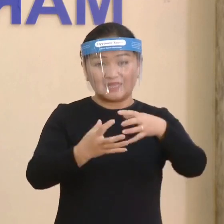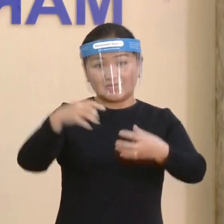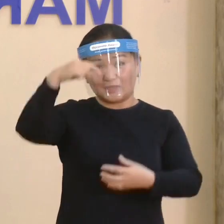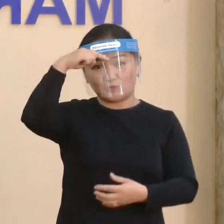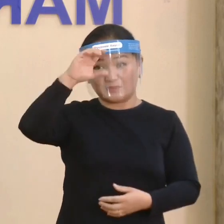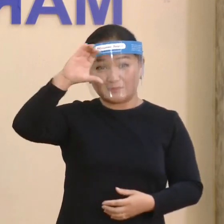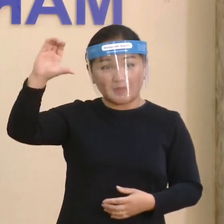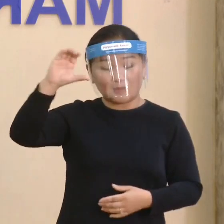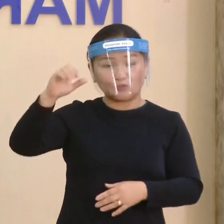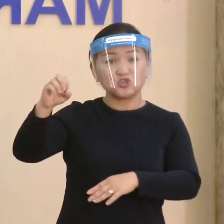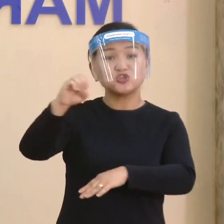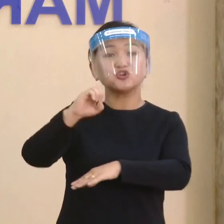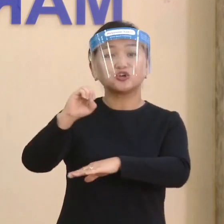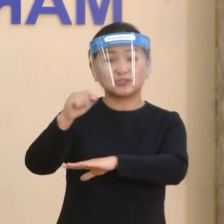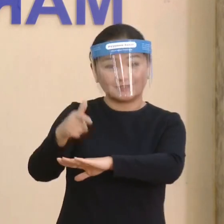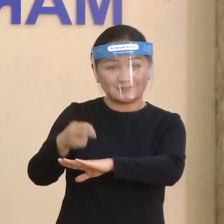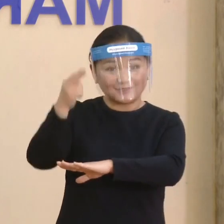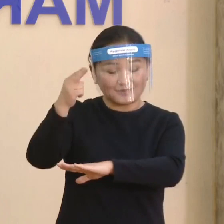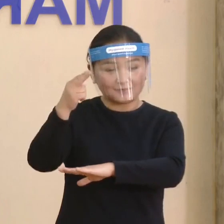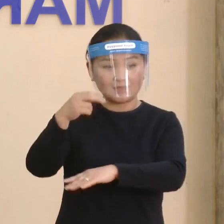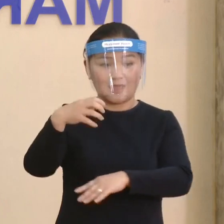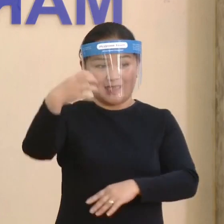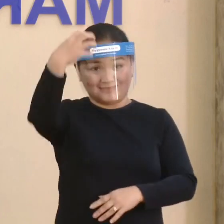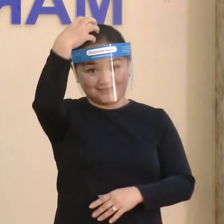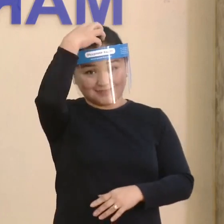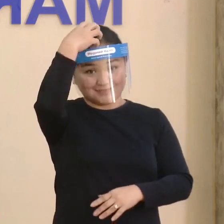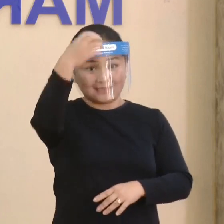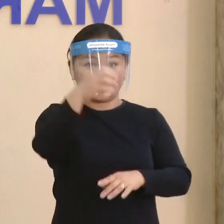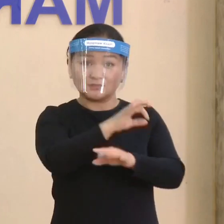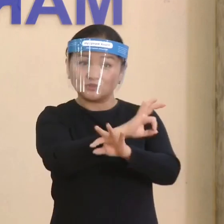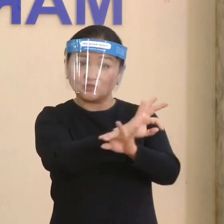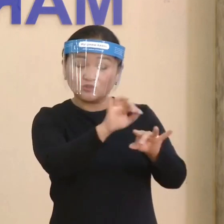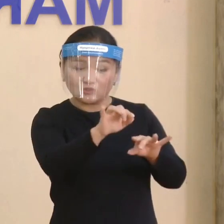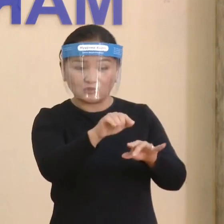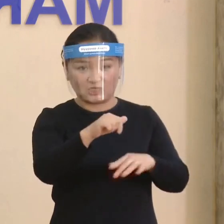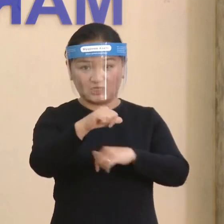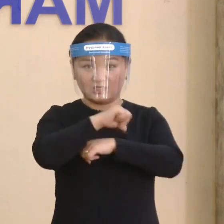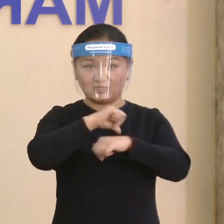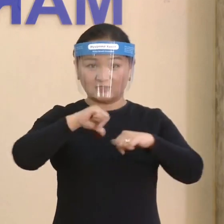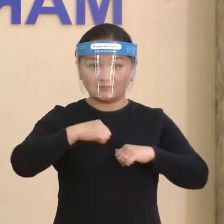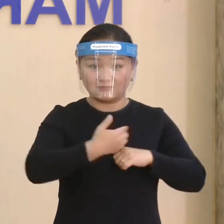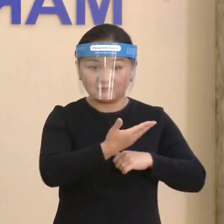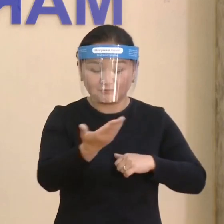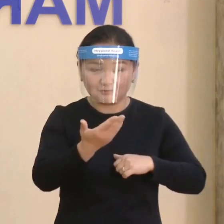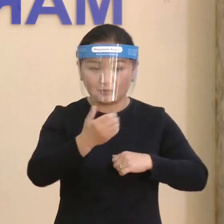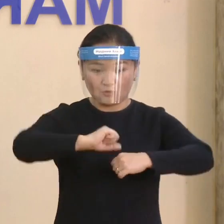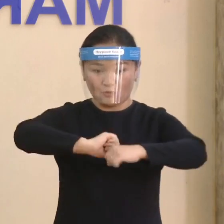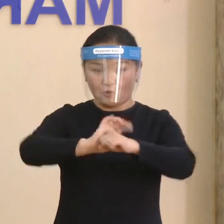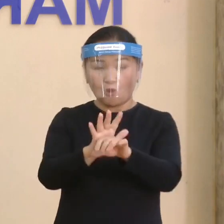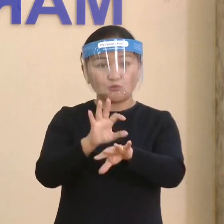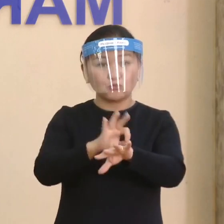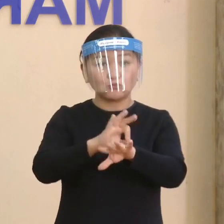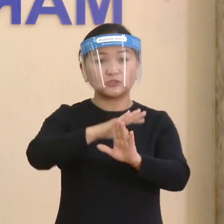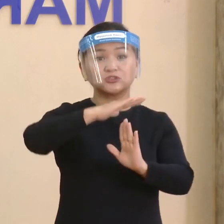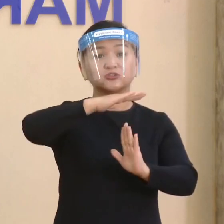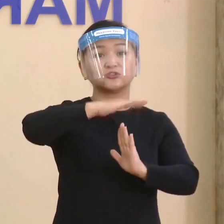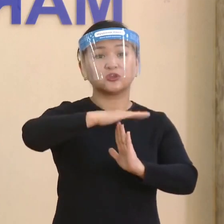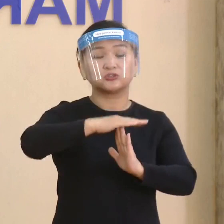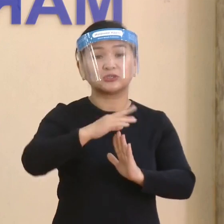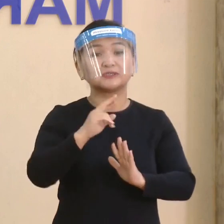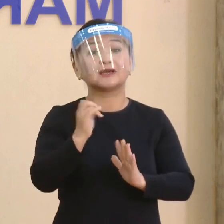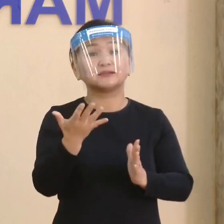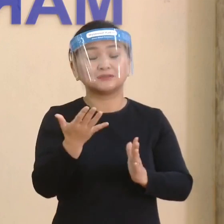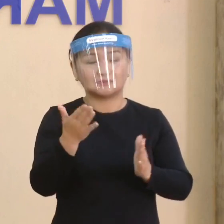захирал засгийн газар болон иргэдэд цар тахлын тагсан зогсоохын тулд дараах одоо үндсэн зүйлд бол анхаарлаа